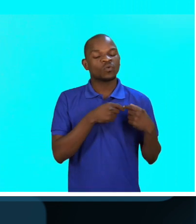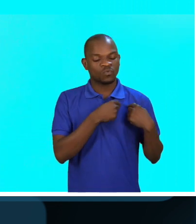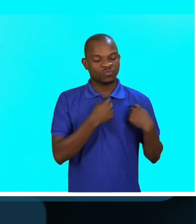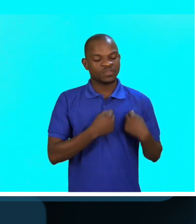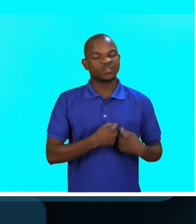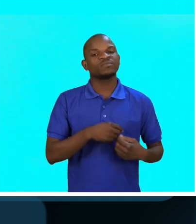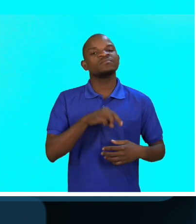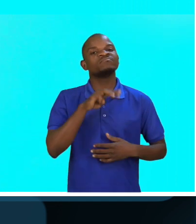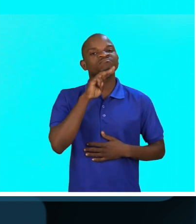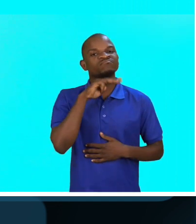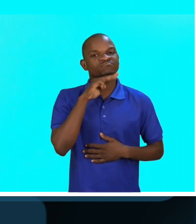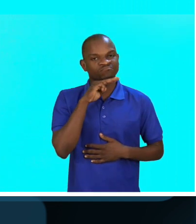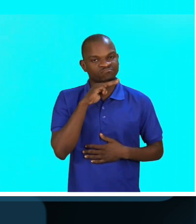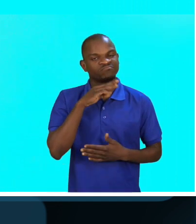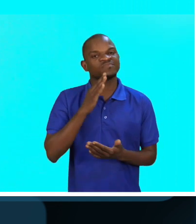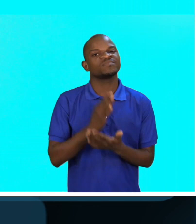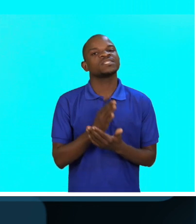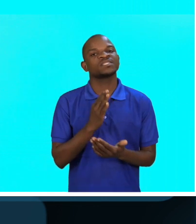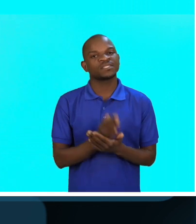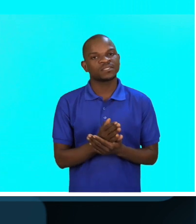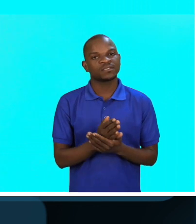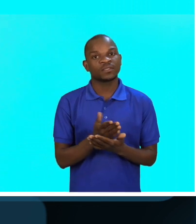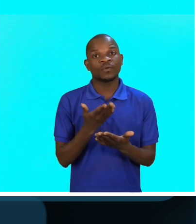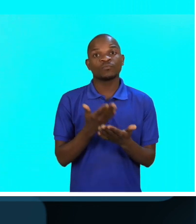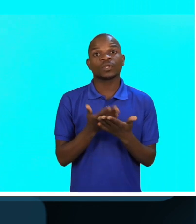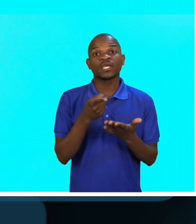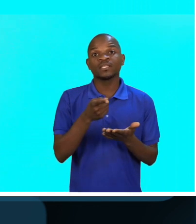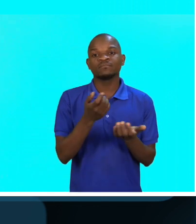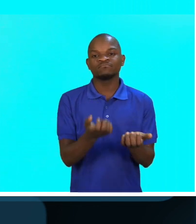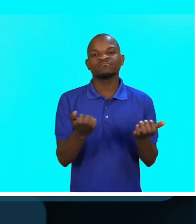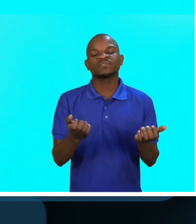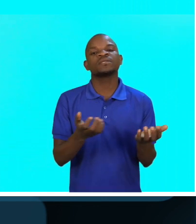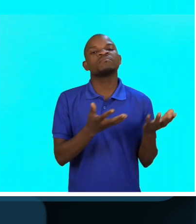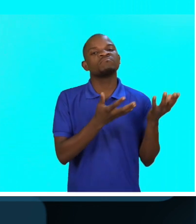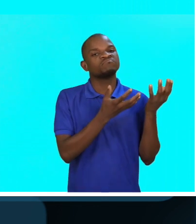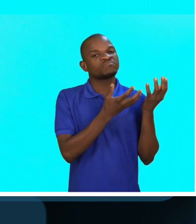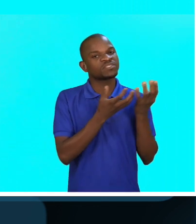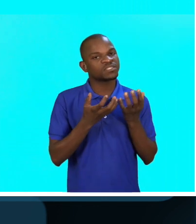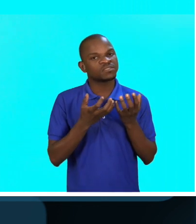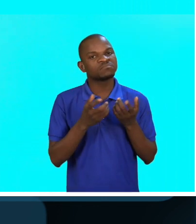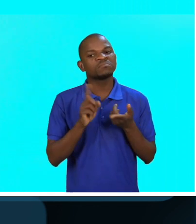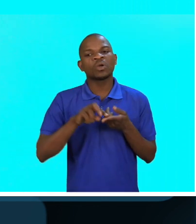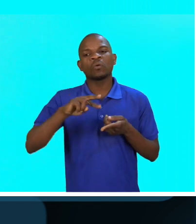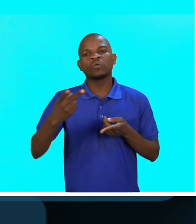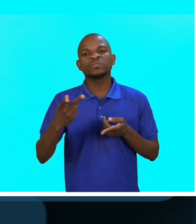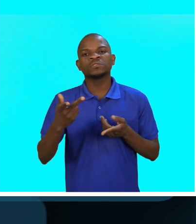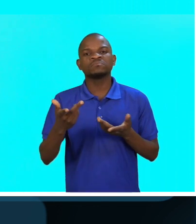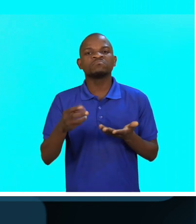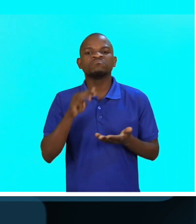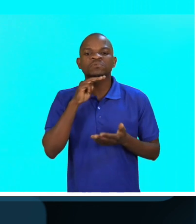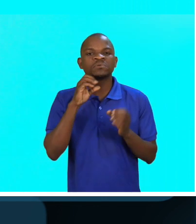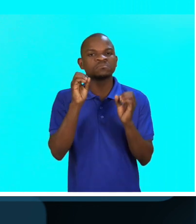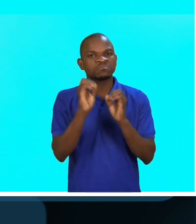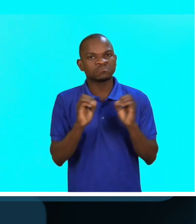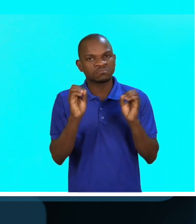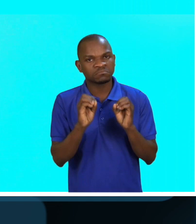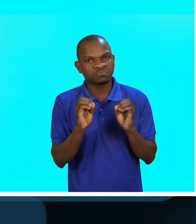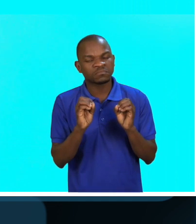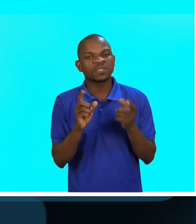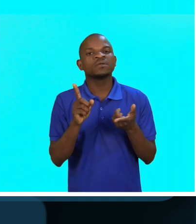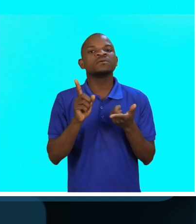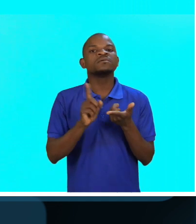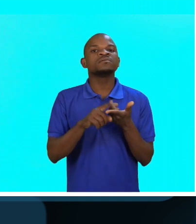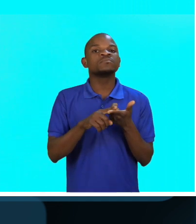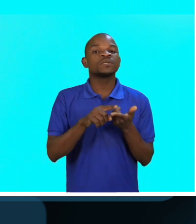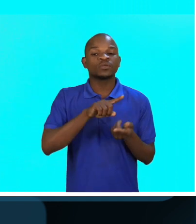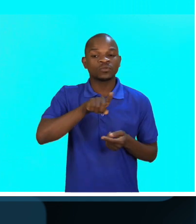coração de mãe mesmo, porque essas crianças precisam. Outras não tiveram amparo de mãe